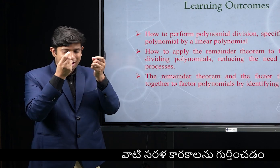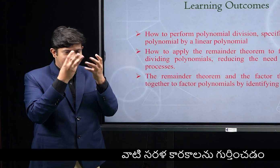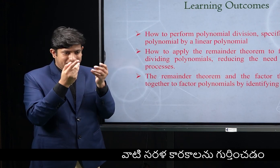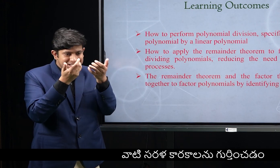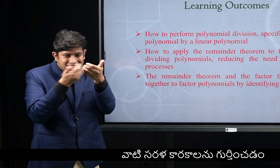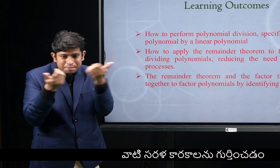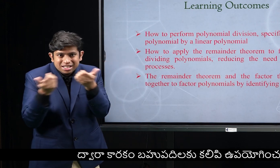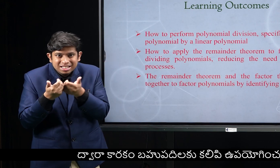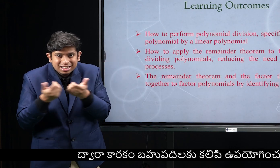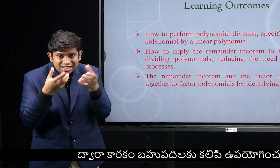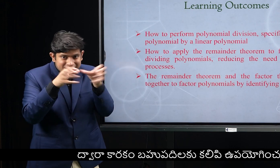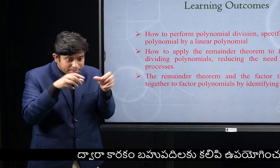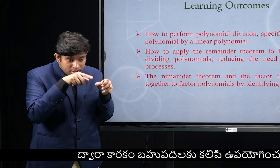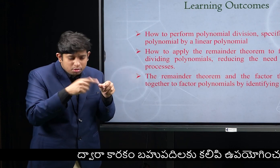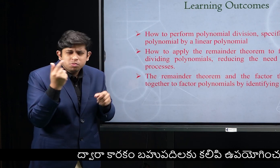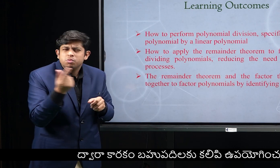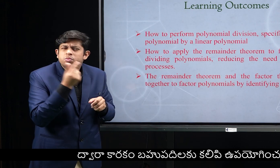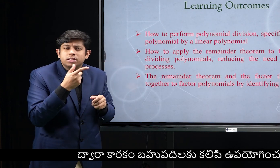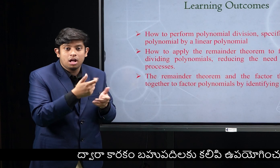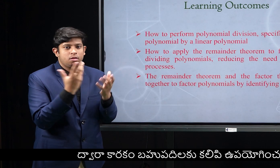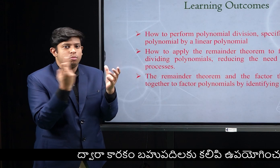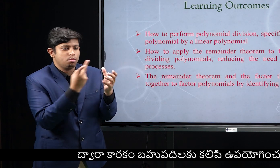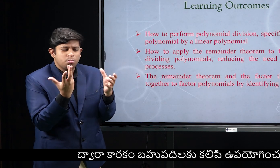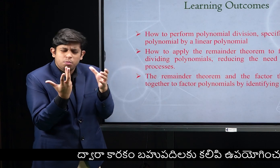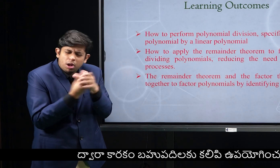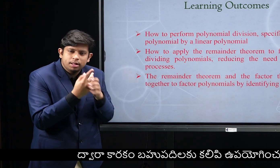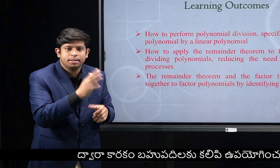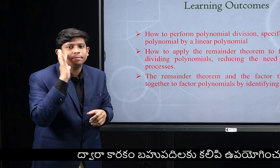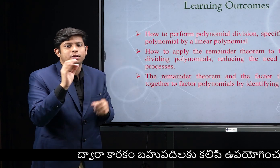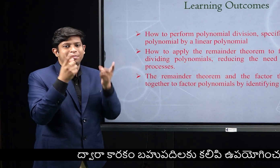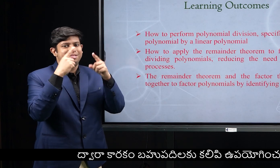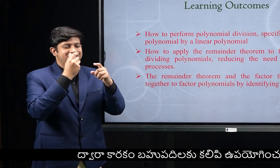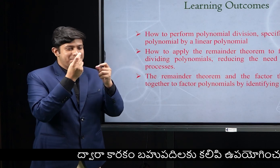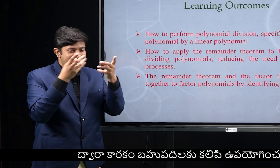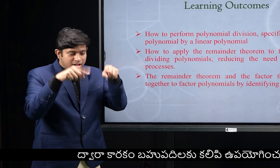కారకాలను గుర్తించటం ద్వారా కారకం బహుపదులకు కలిపి ఉపయోగించవచ్చు.